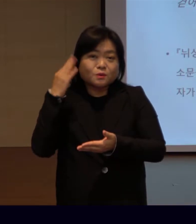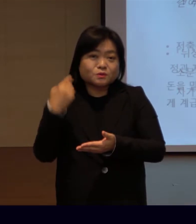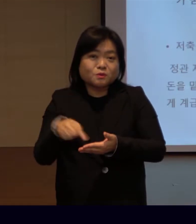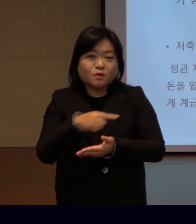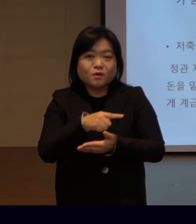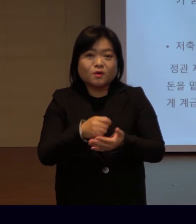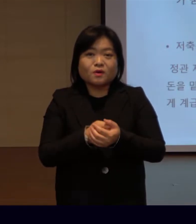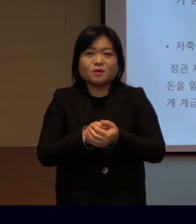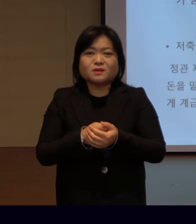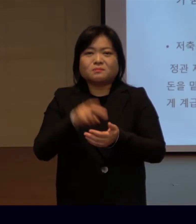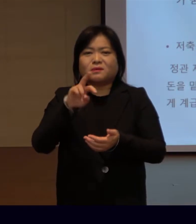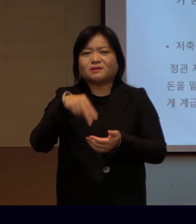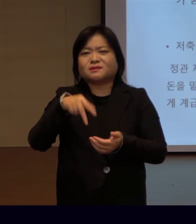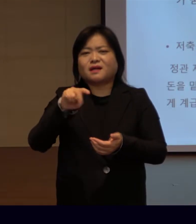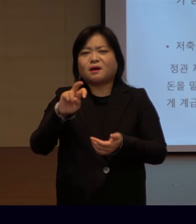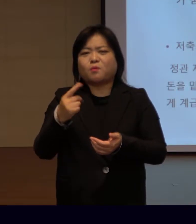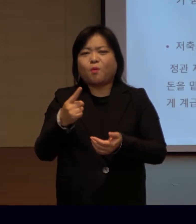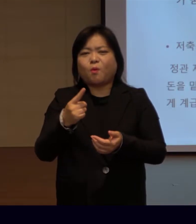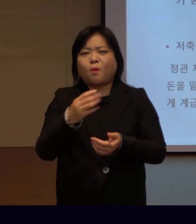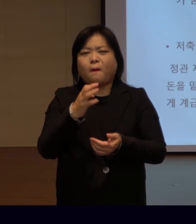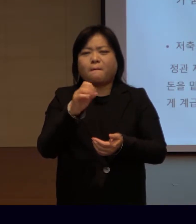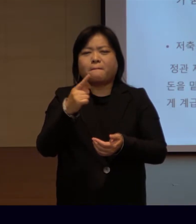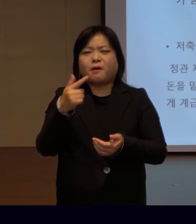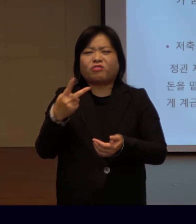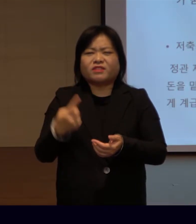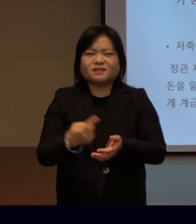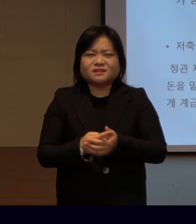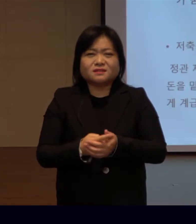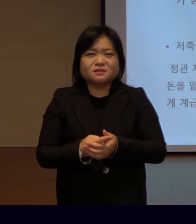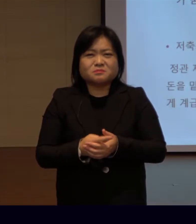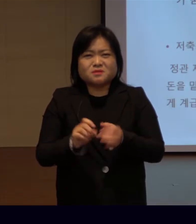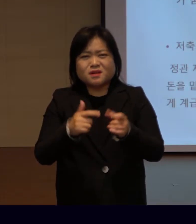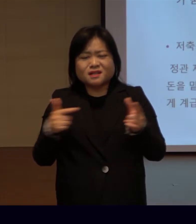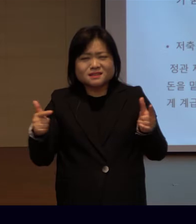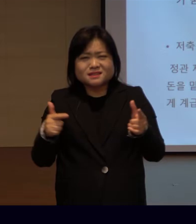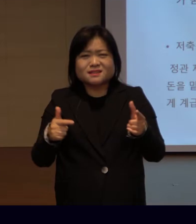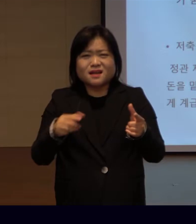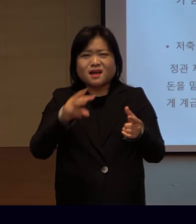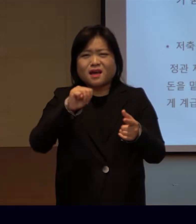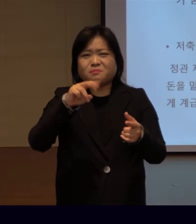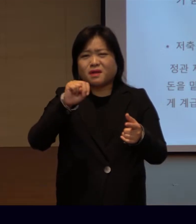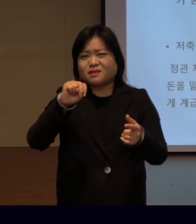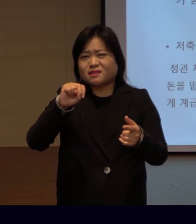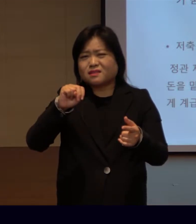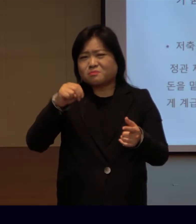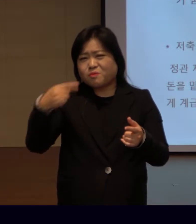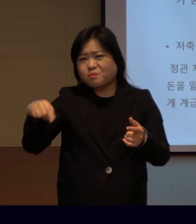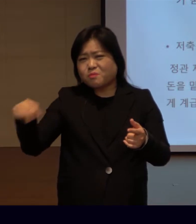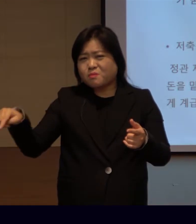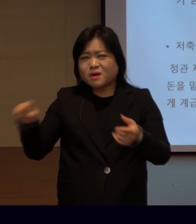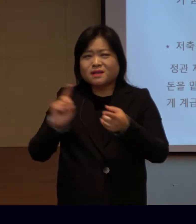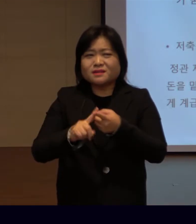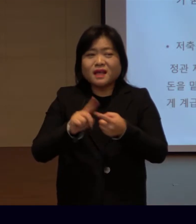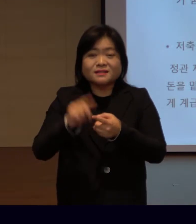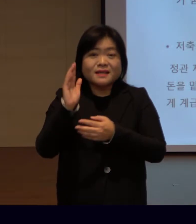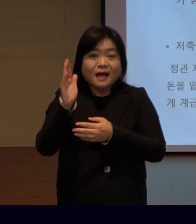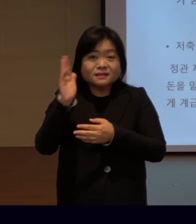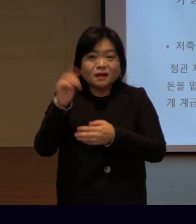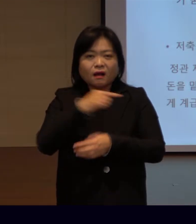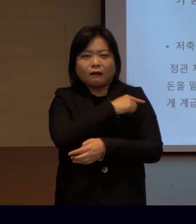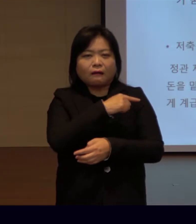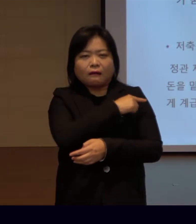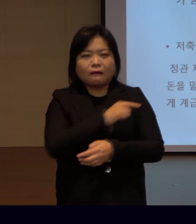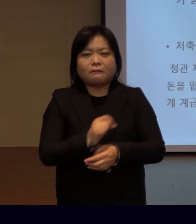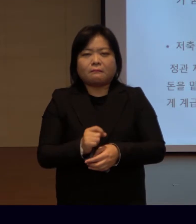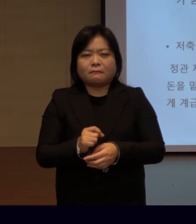뭐 사모펀드니 무슨 무자본 M&A 저는 정말 알지도 못하는 무자본 M&A 이런 얘기들이 사실은 다 그런 거